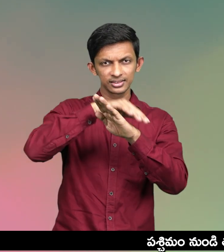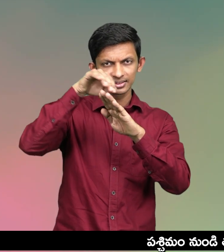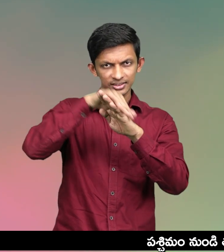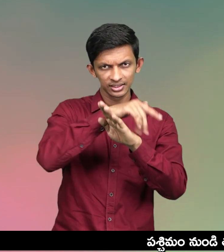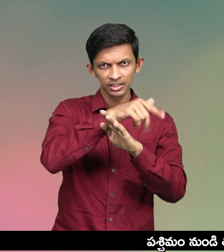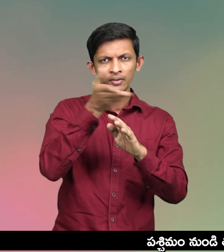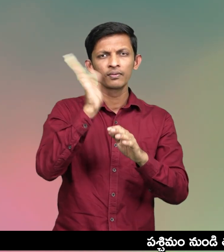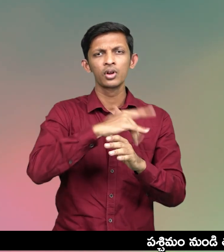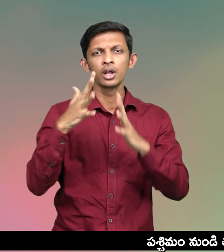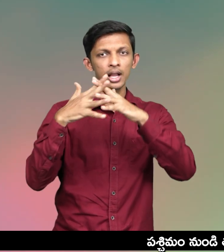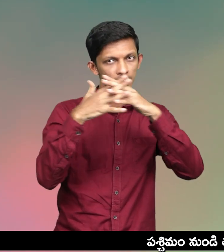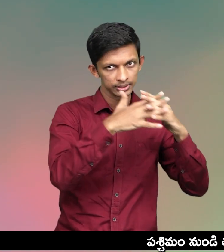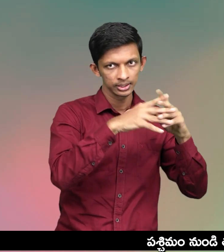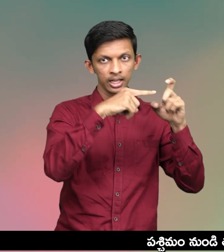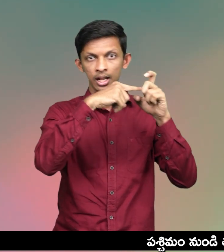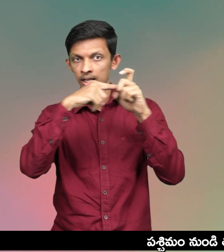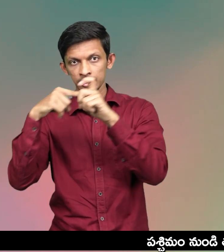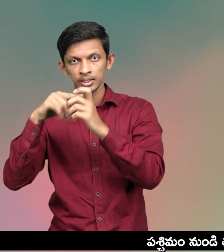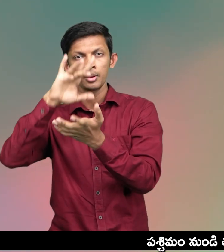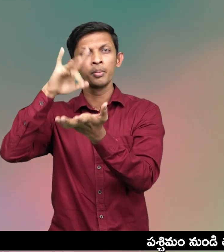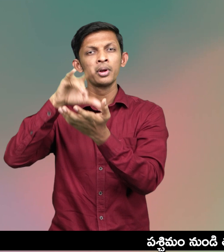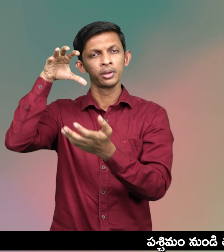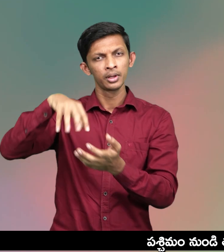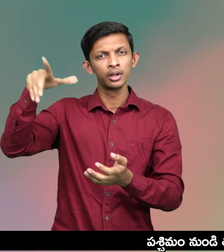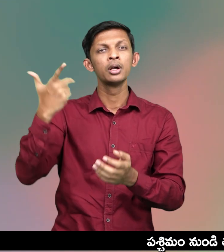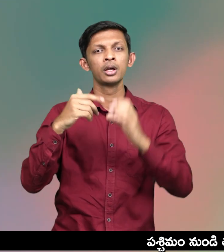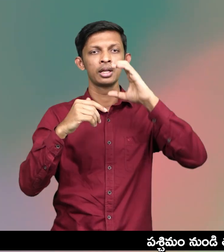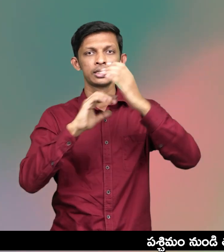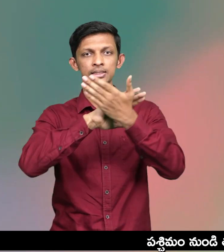పశ్చిమం నుండి తూర్పుకు ప్రవహిస్తుంది. చంబల్,